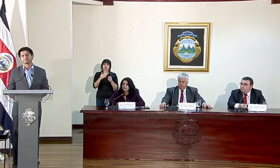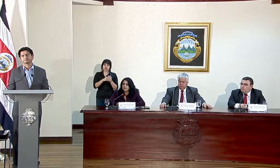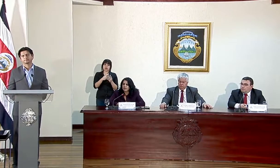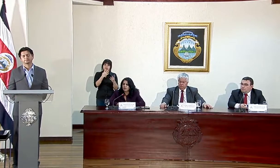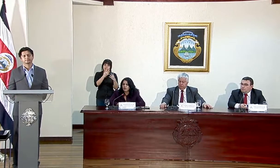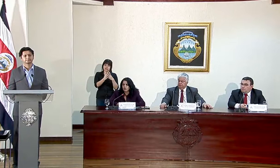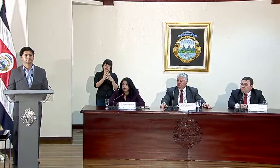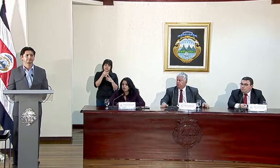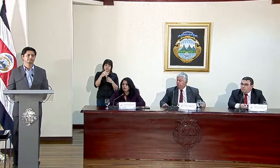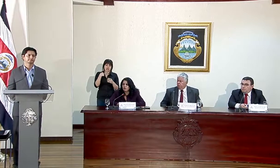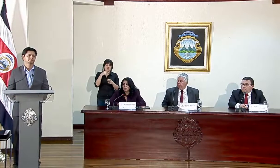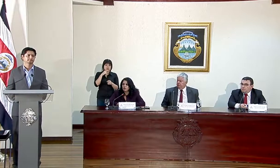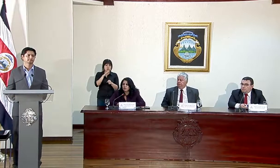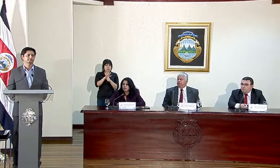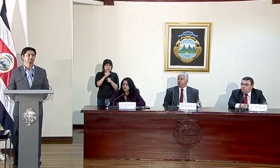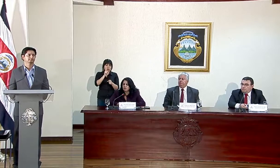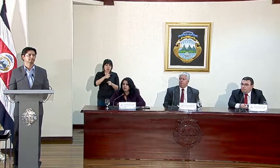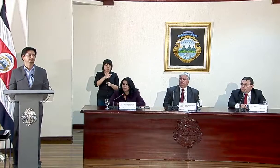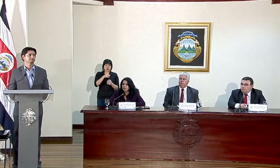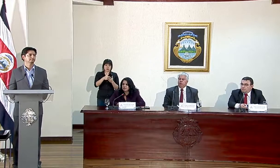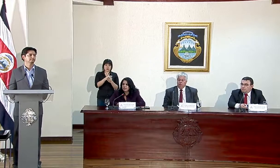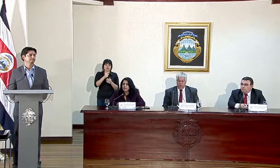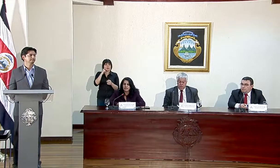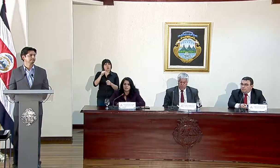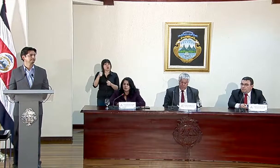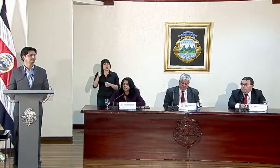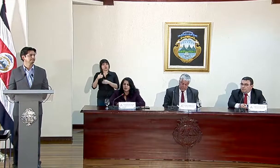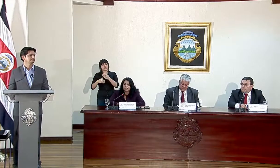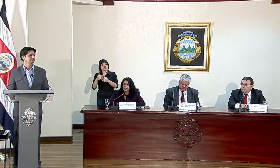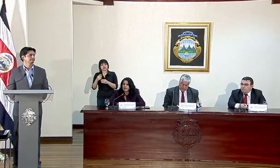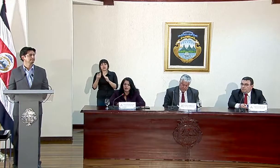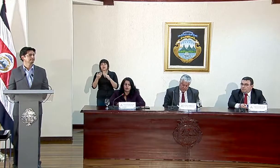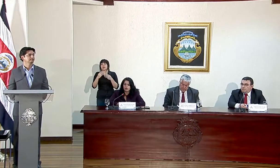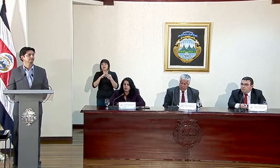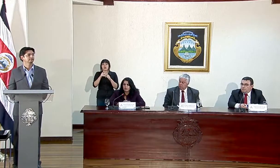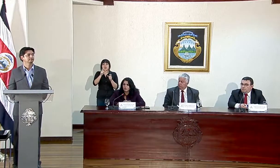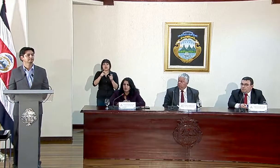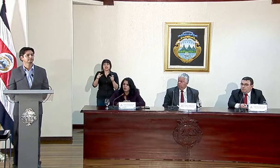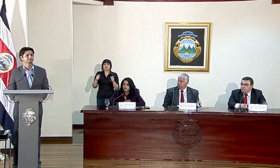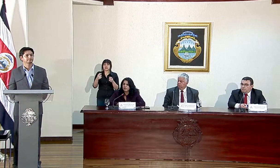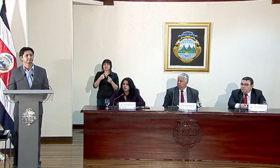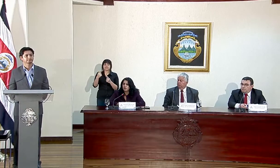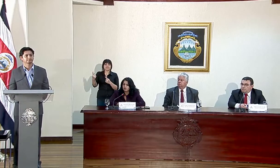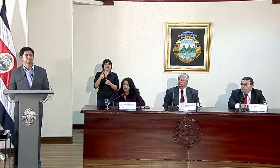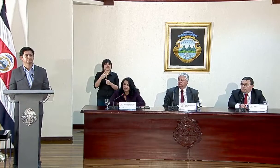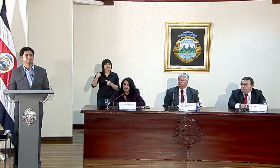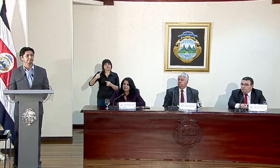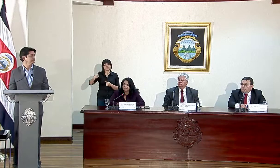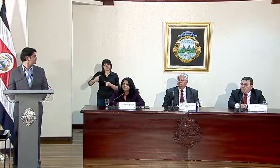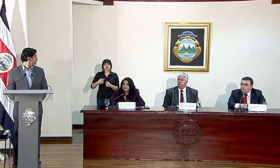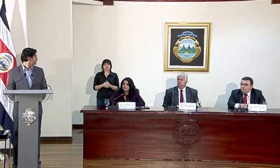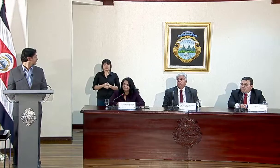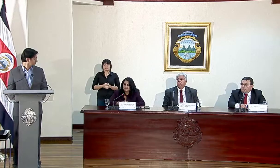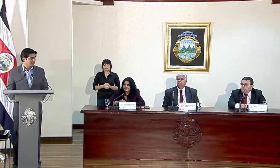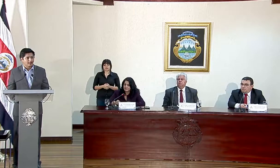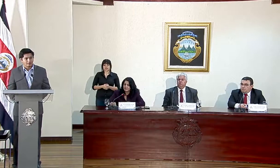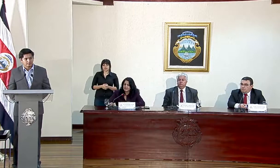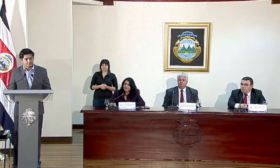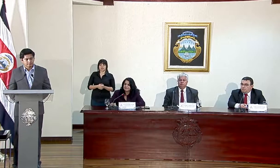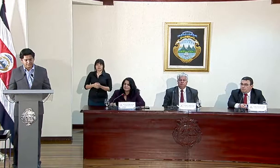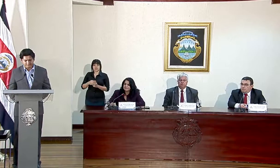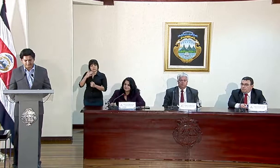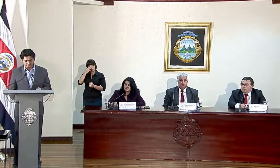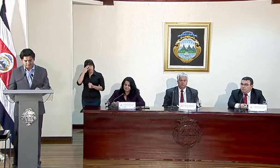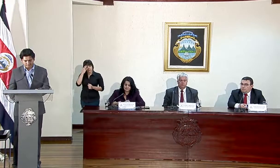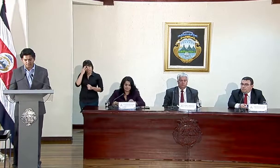sistema penitenciario en cumplimiento de una orden de una autoridad judicial. Es población que está en movimiento constante.